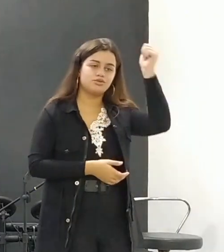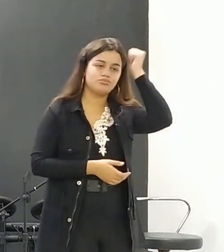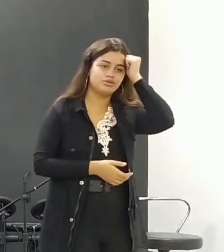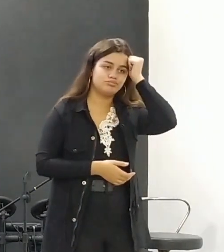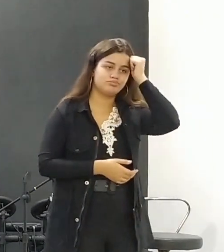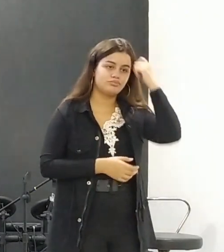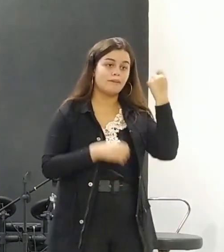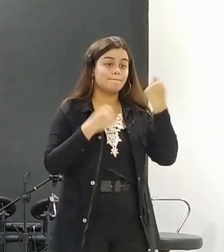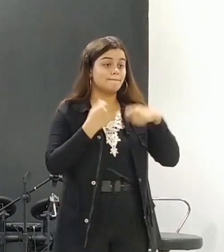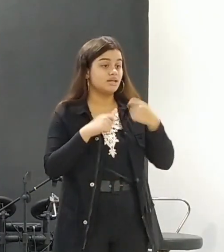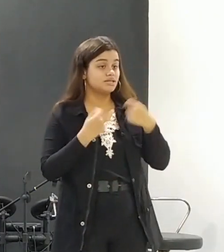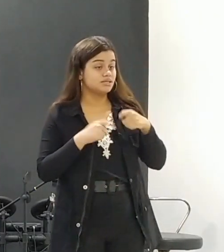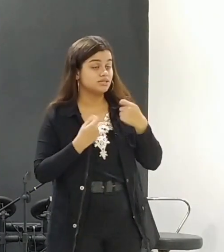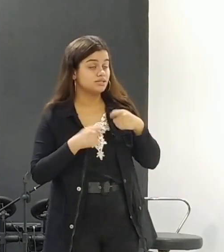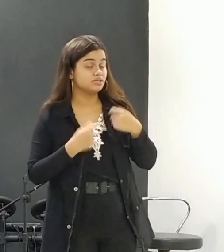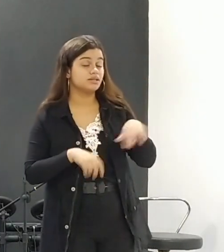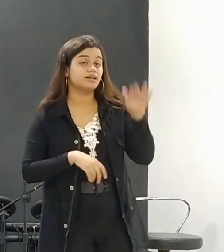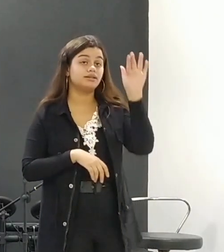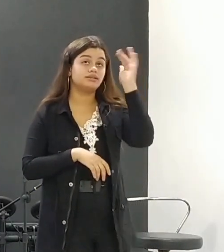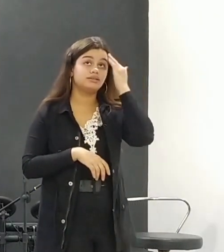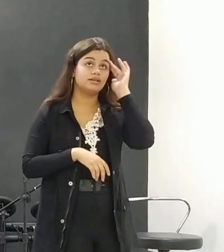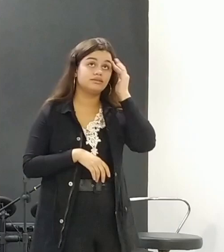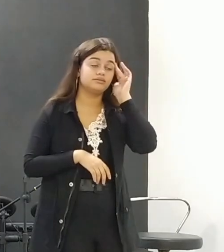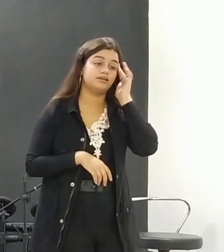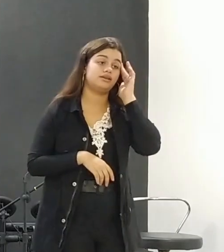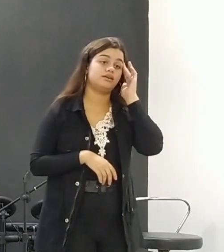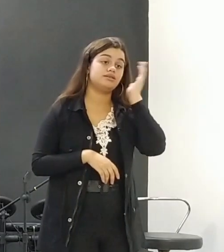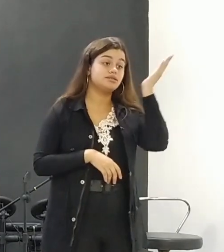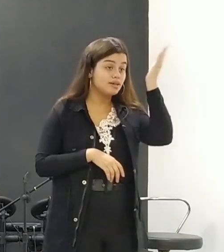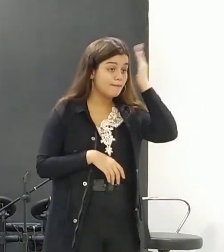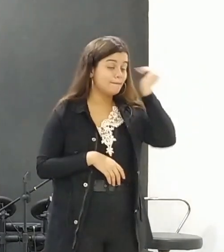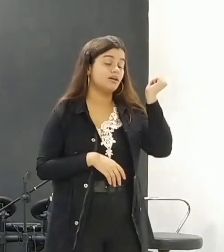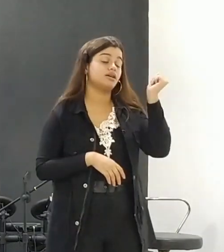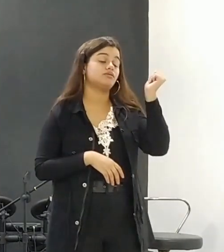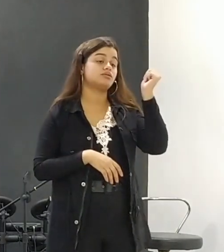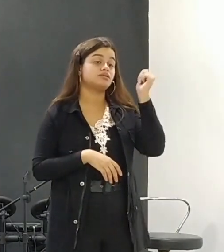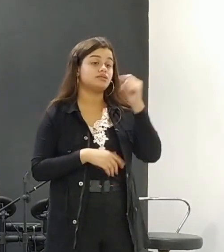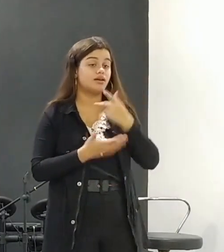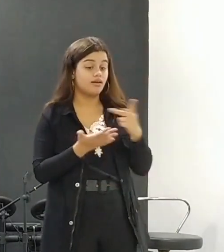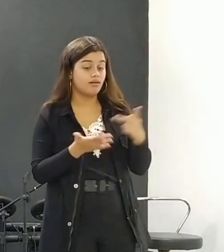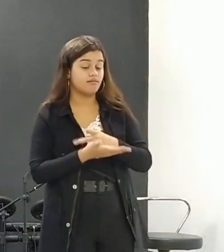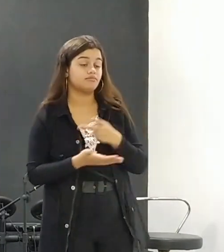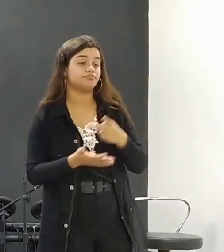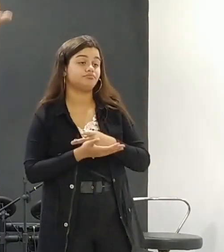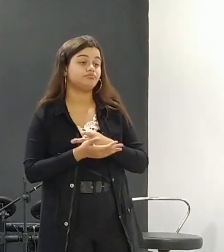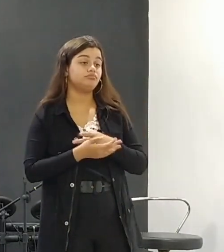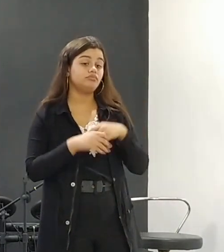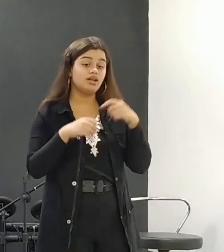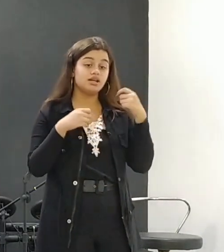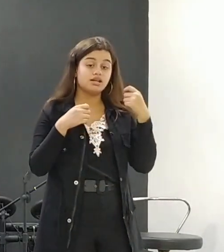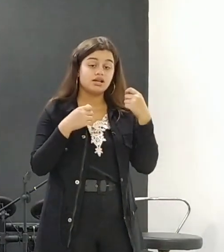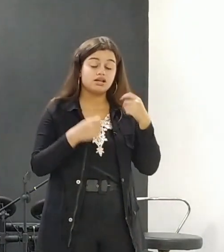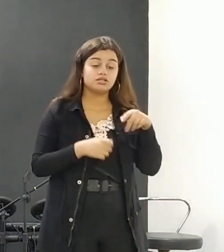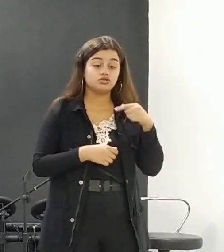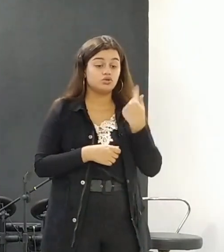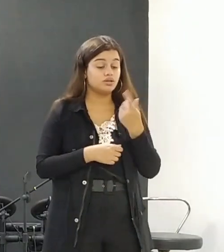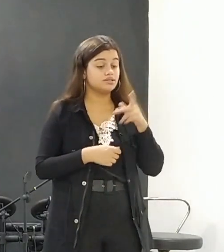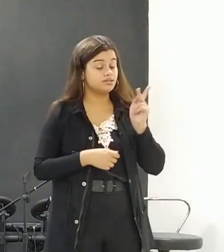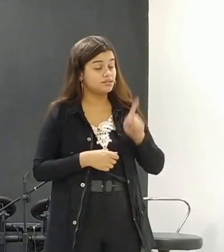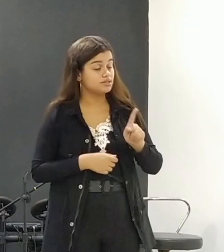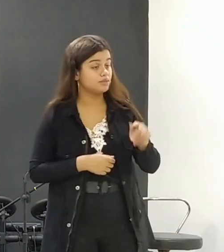que reconhecer que você está errado. A gente sempre espera que o outro se converta